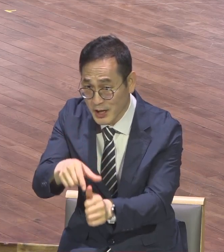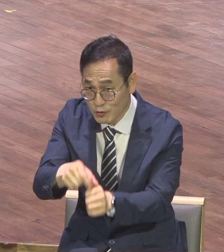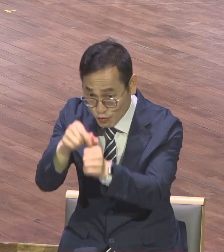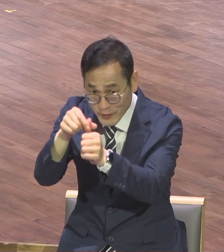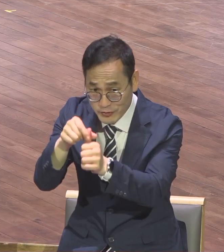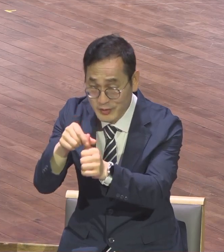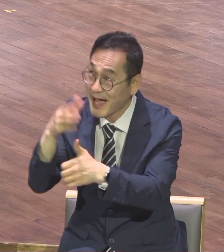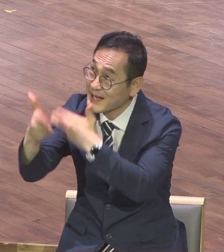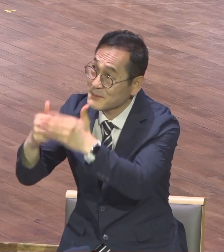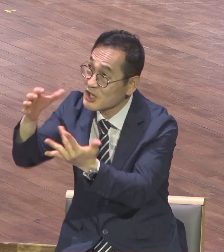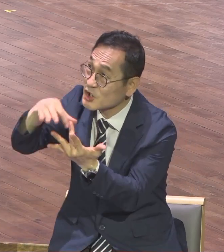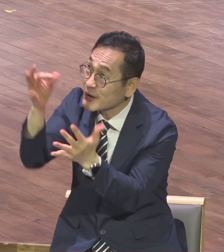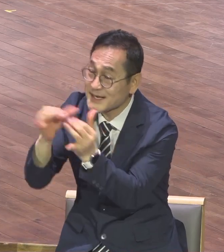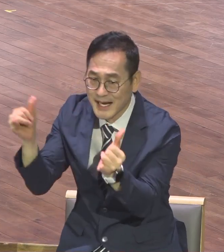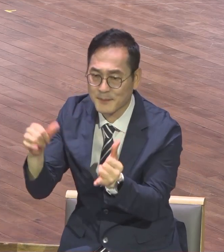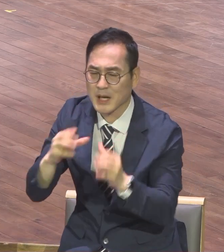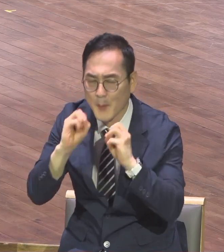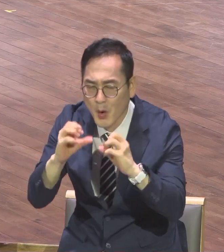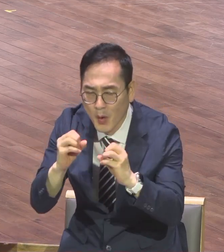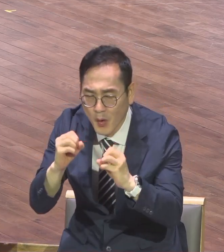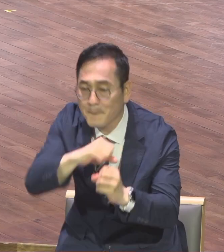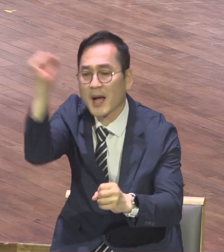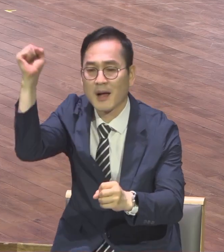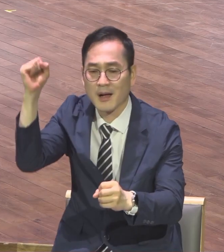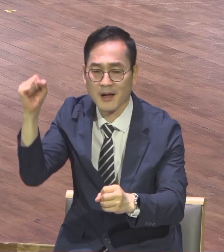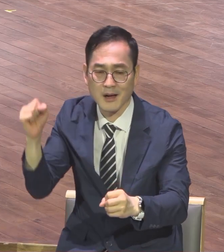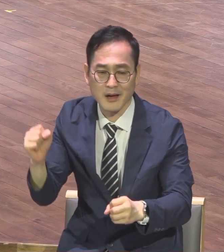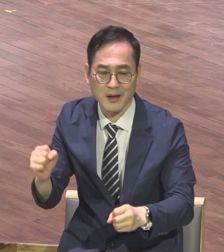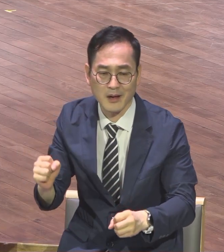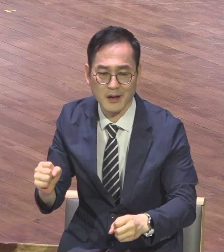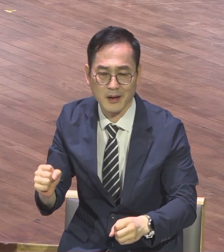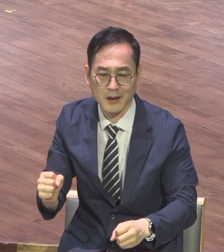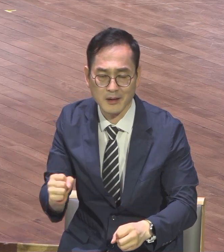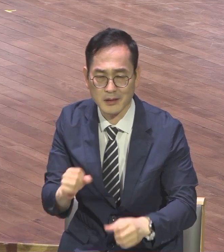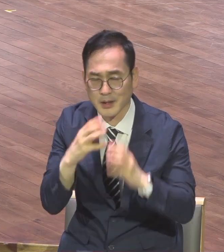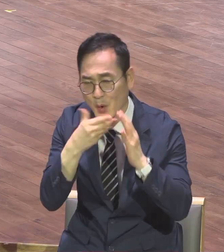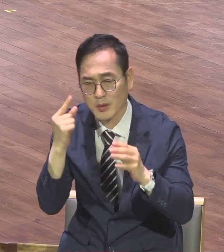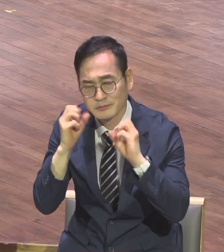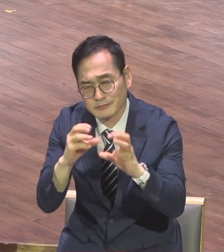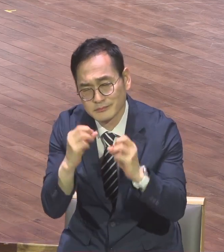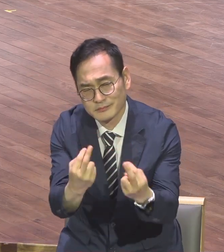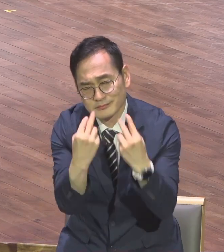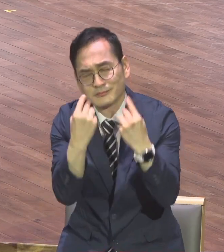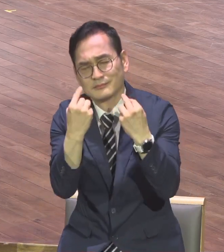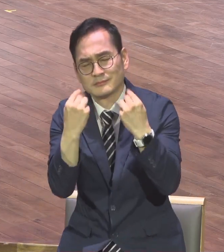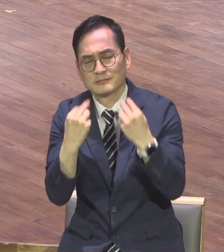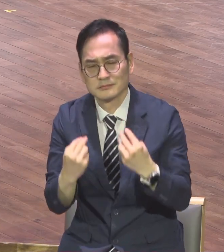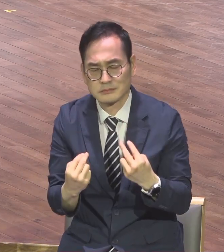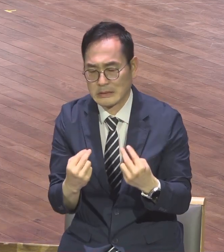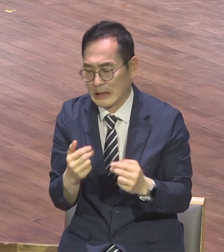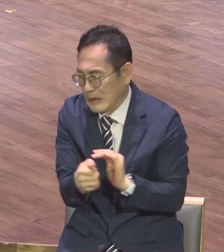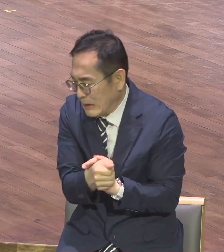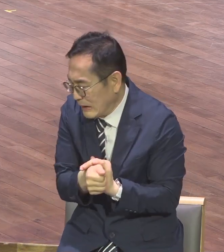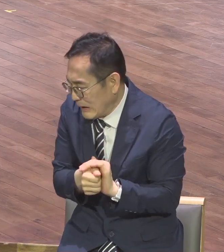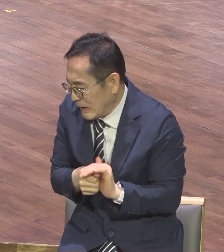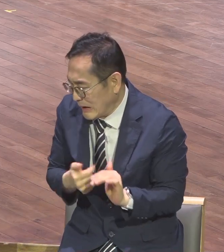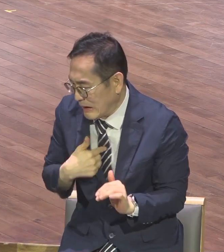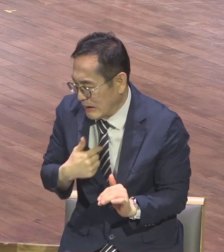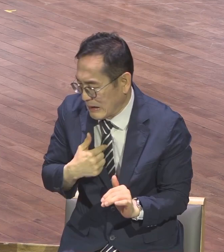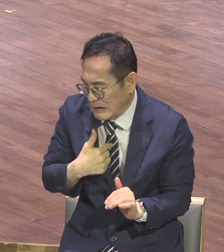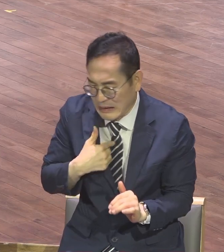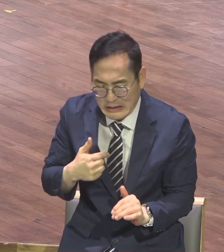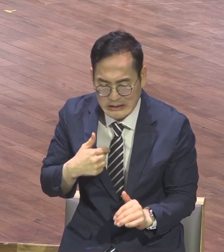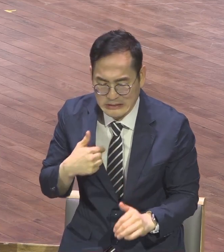믿더라. 내가 복음을 전했는데 막 반박하고 안 믿어. 내가 믿음이 약해가지고 내가 기도를 덜